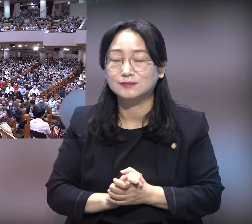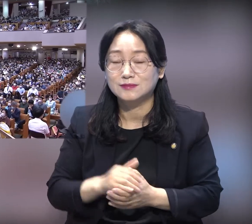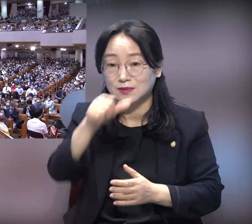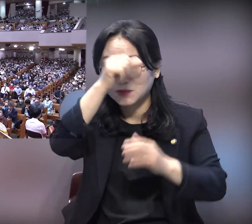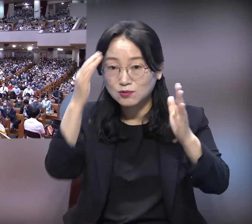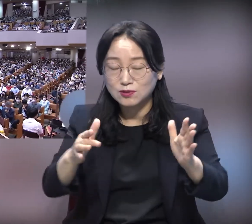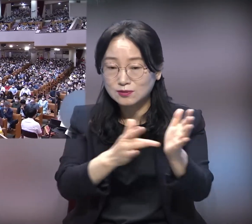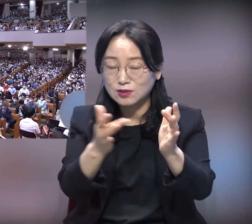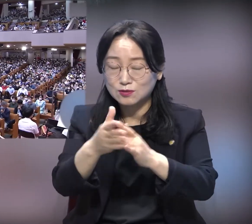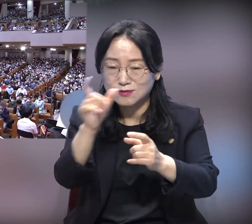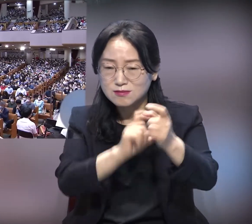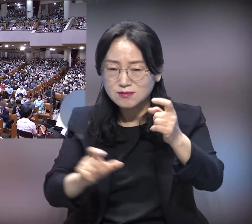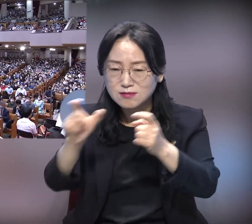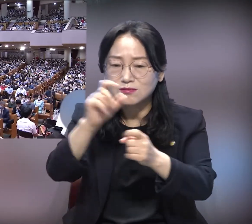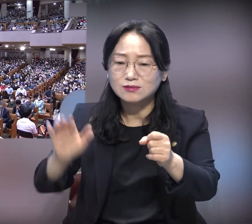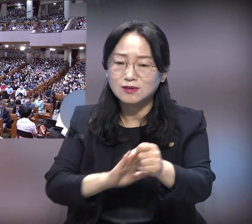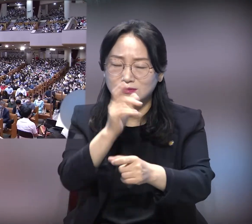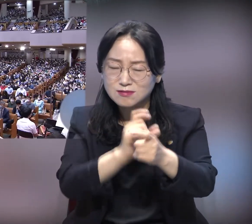한평생 예수님을 더욱